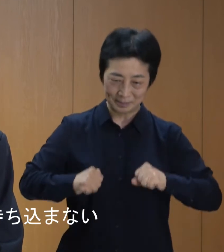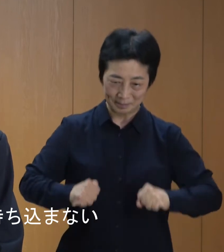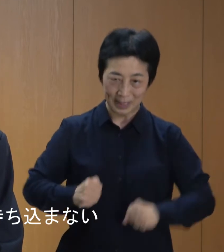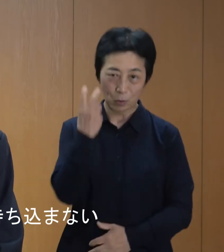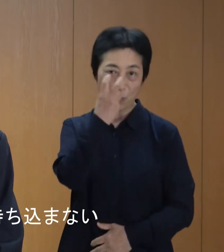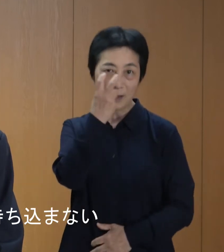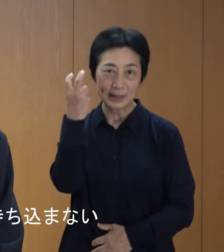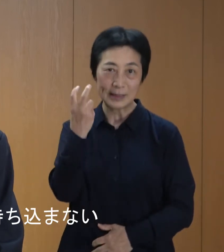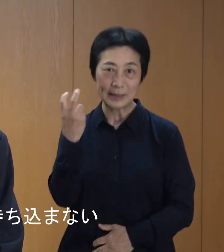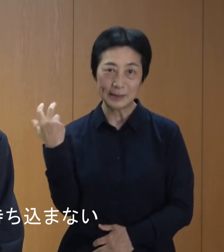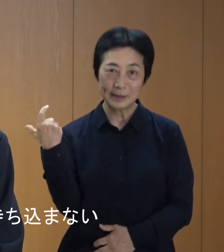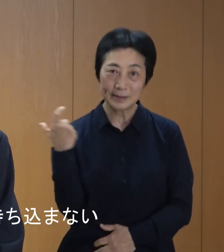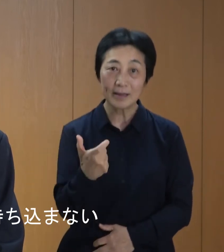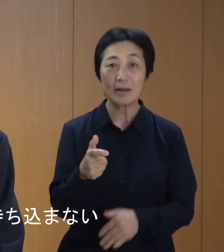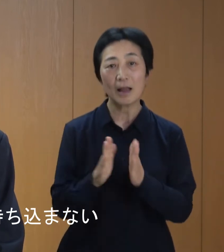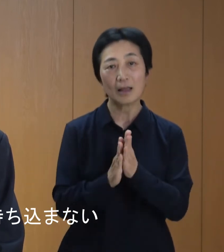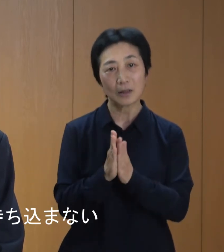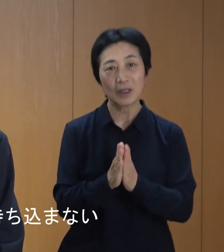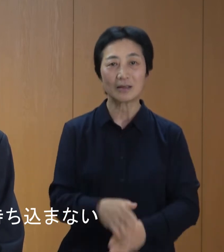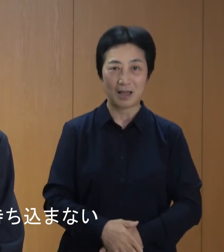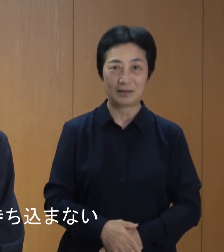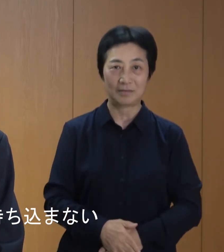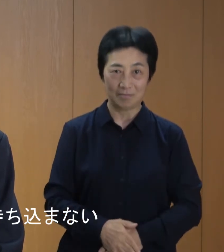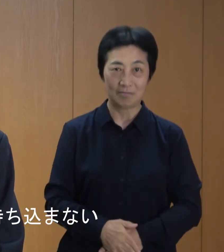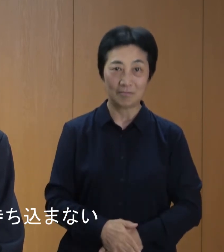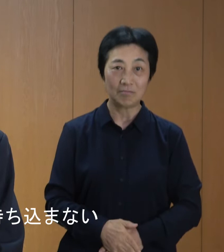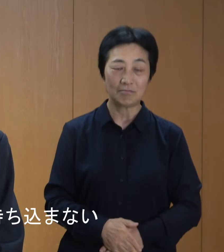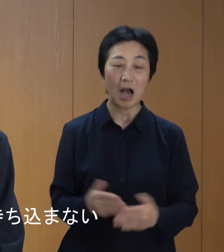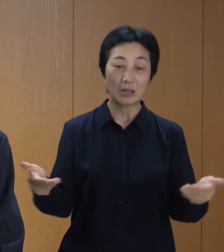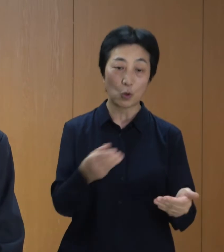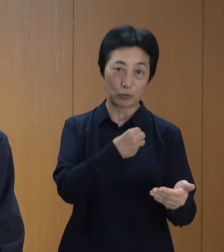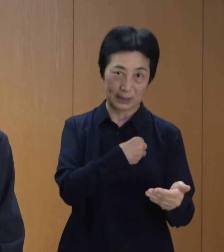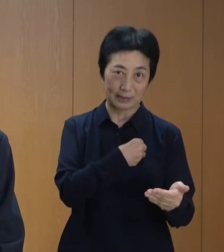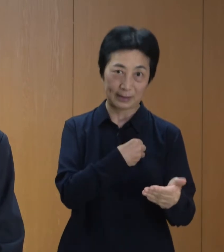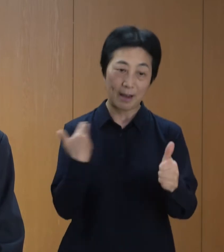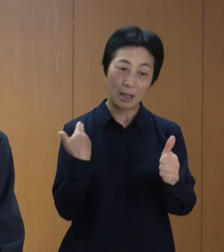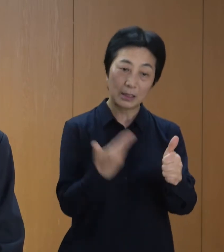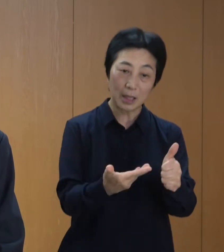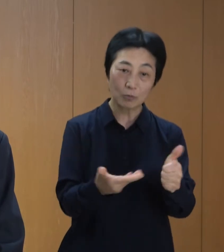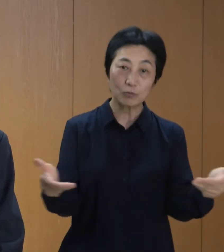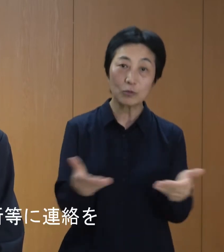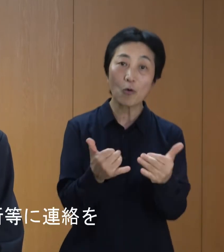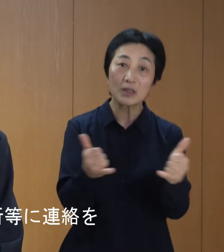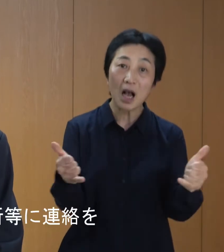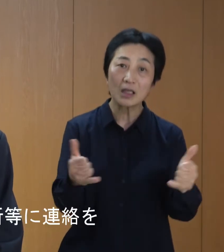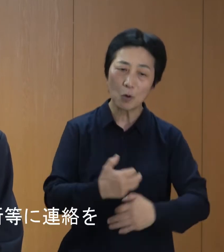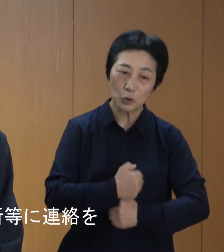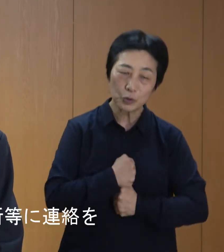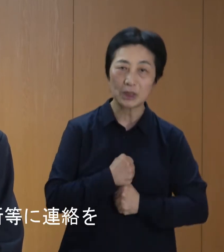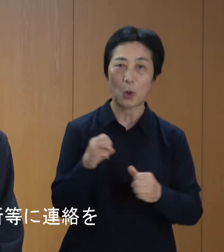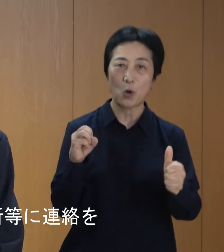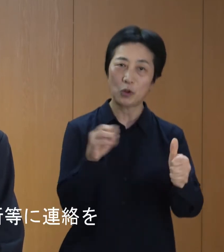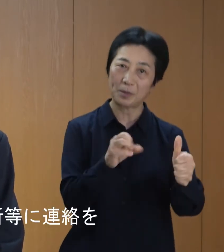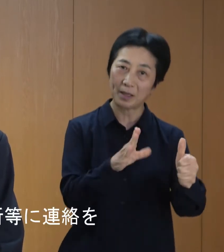。そして面会者や委託業者等に対しても注意を促してください。2つは院